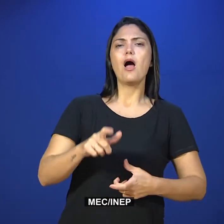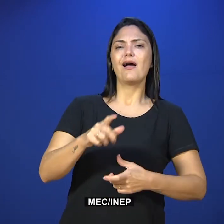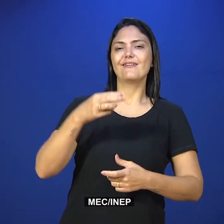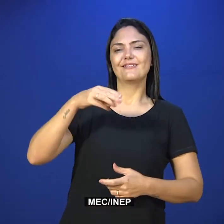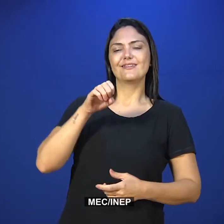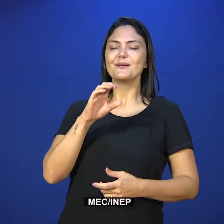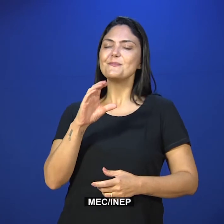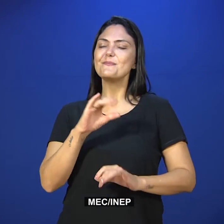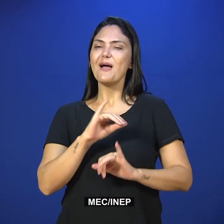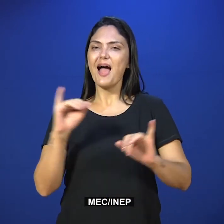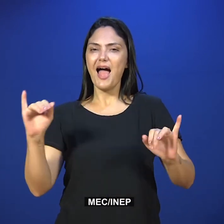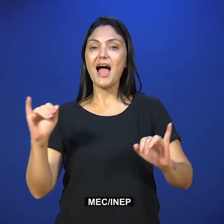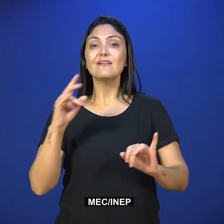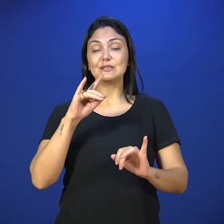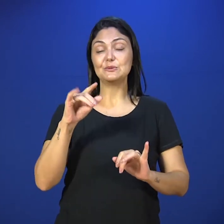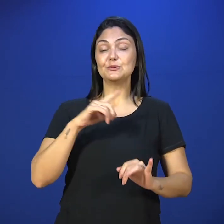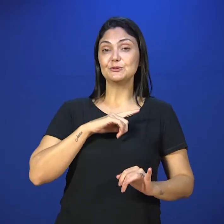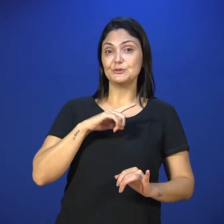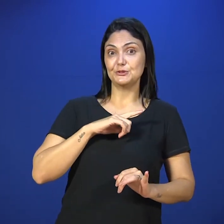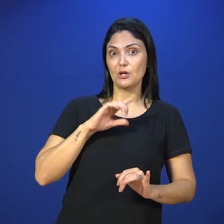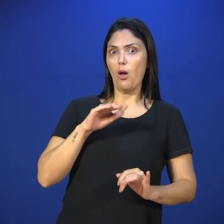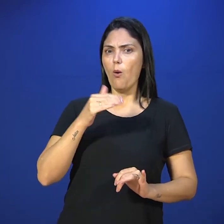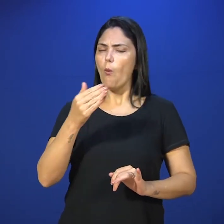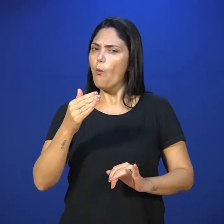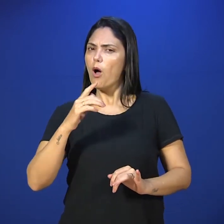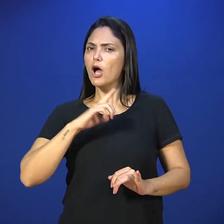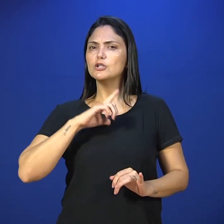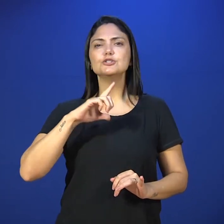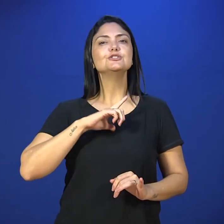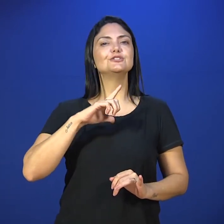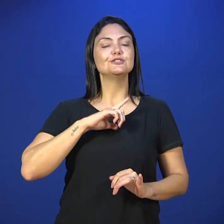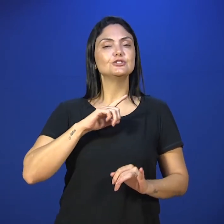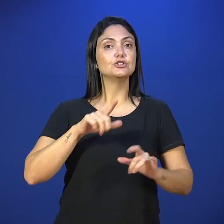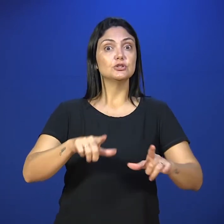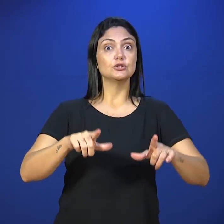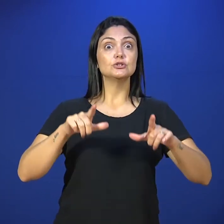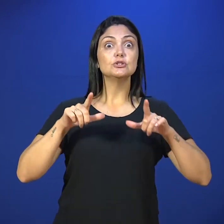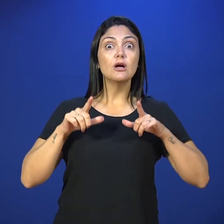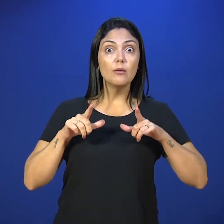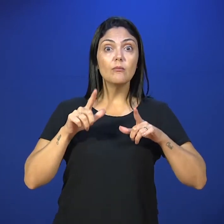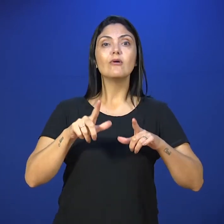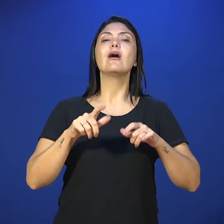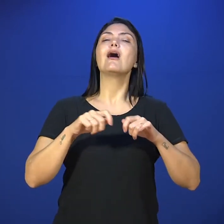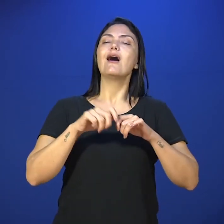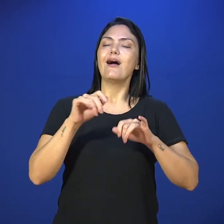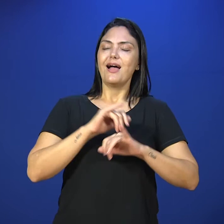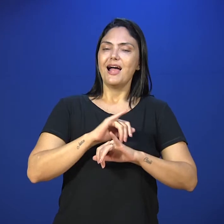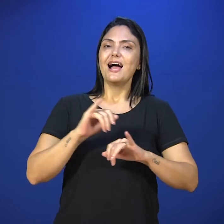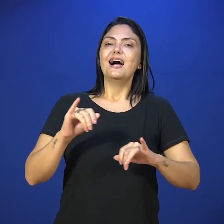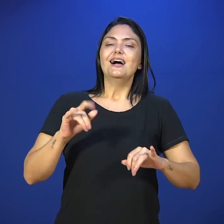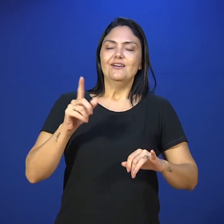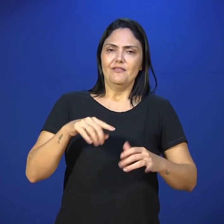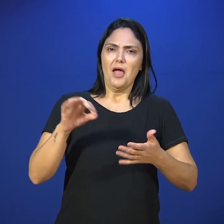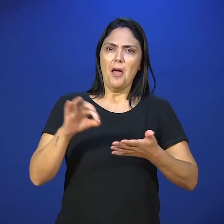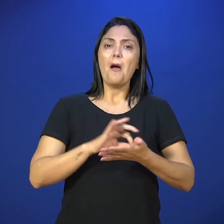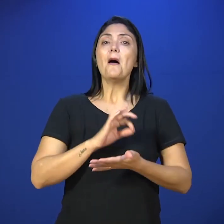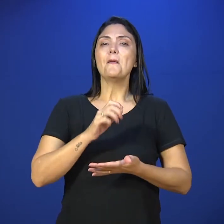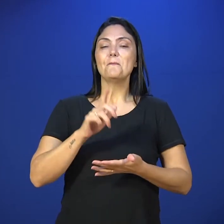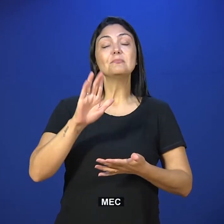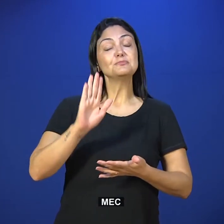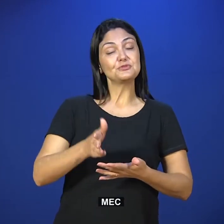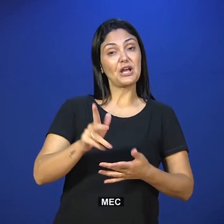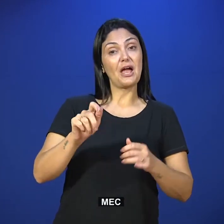pelo MEC/INEP. Quando for o caso, o diploma somente será expedido e registrado